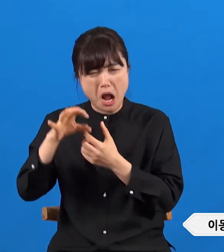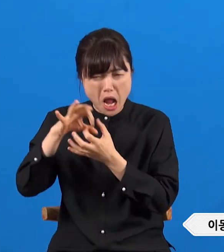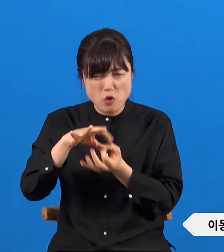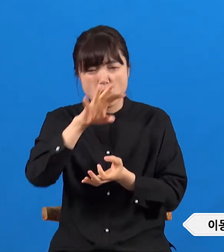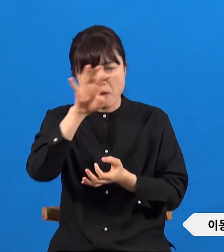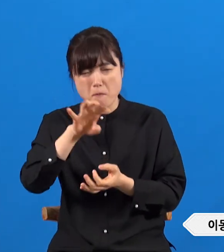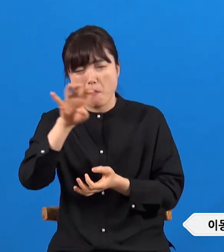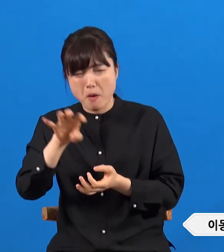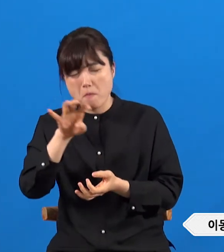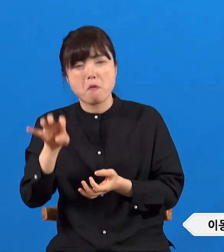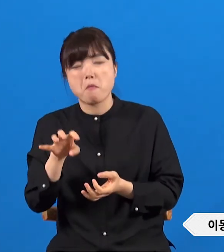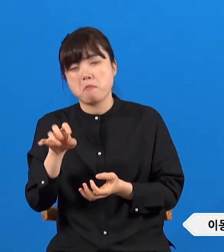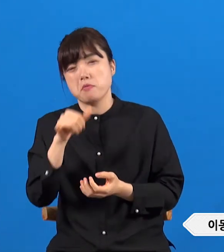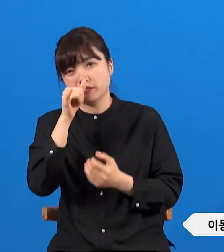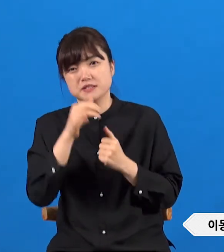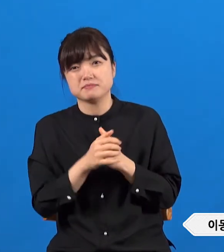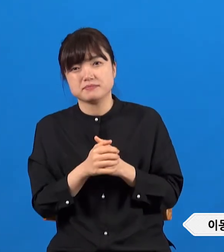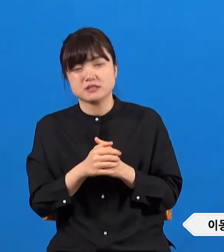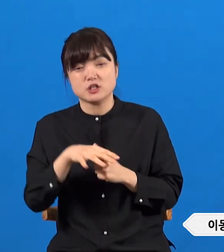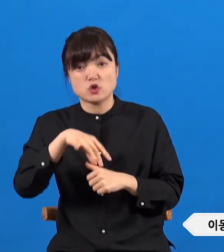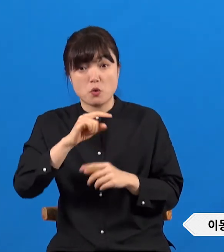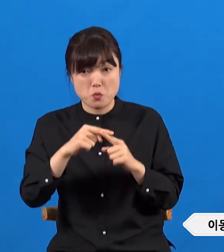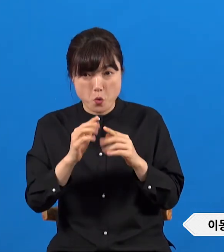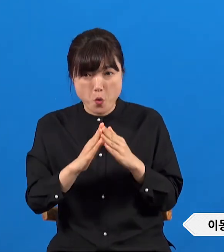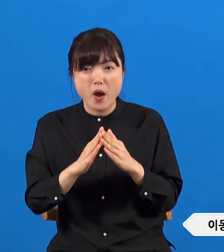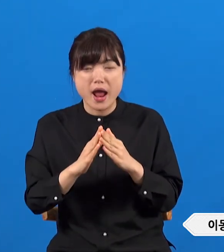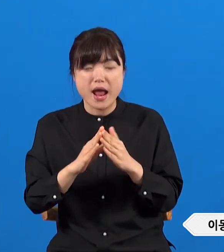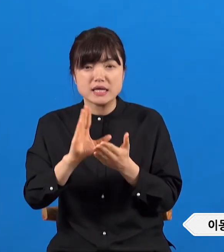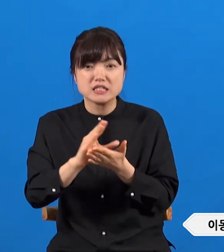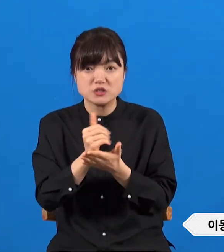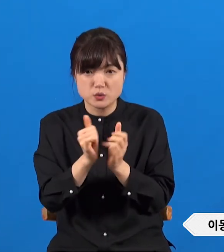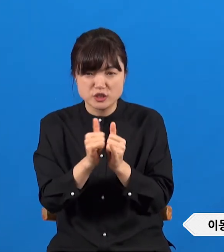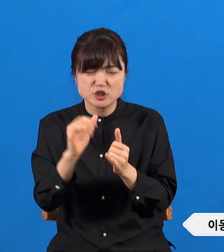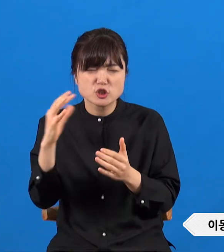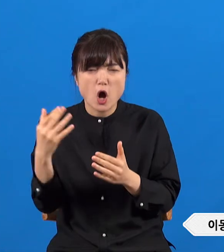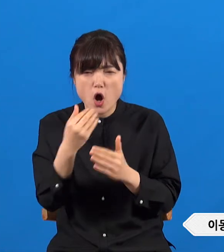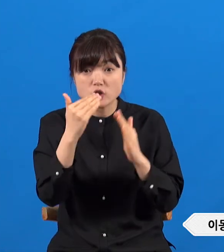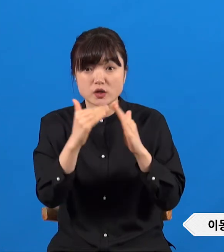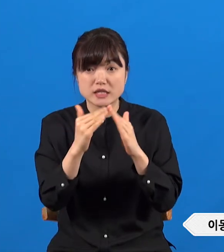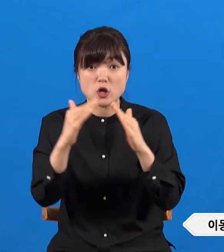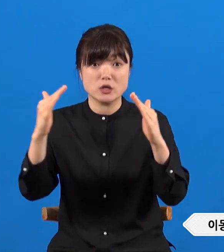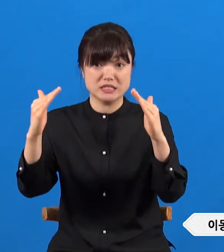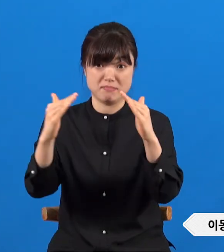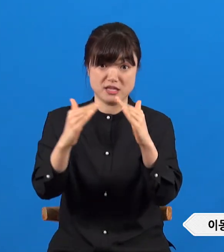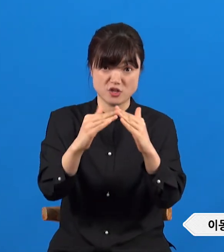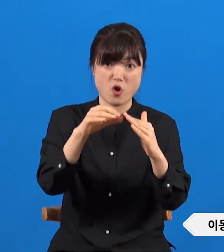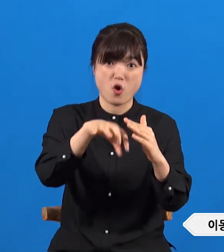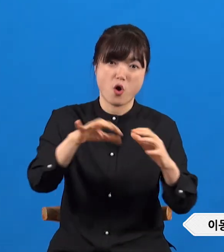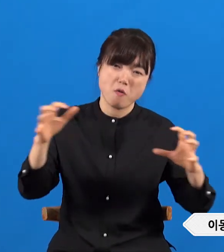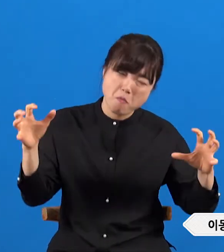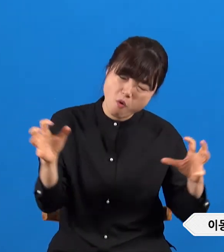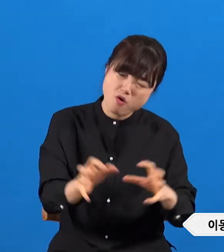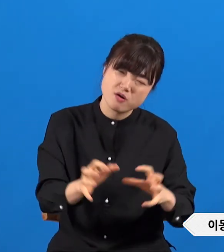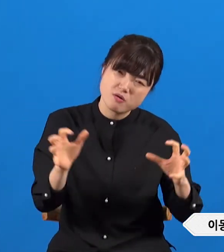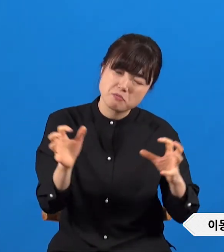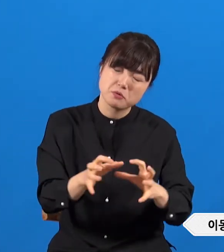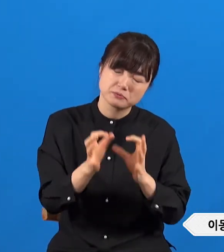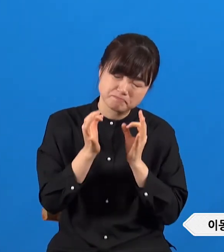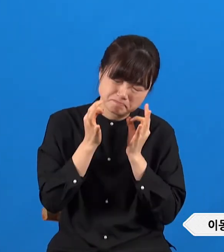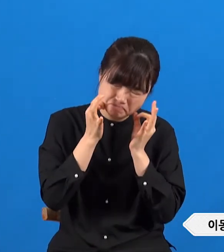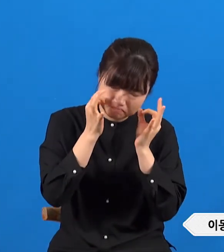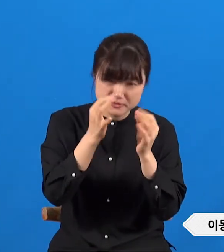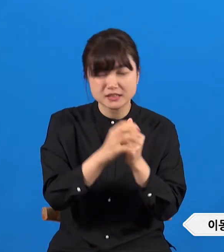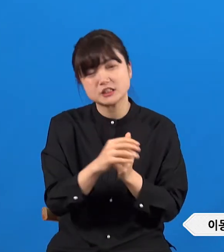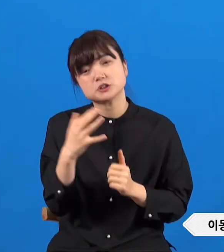계속 반복되는 이런 구절이 있어요. 초대교회 그리스도인들이 성전에서 그리고 집에서 모였더라.